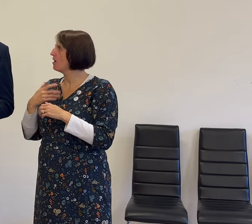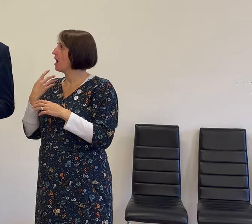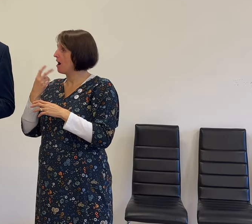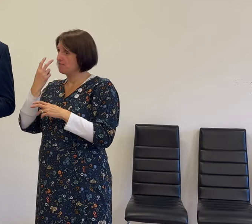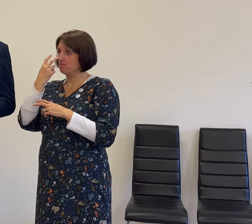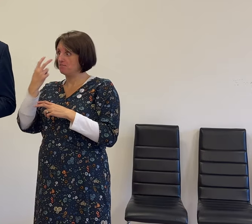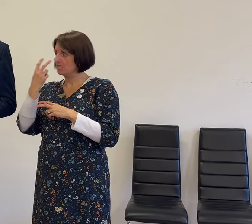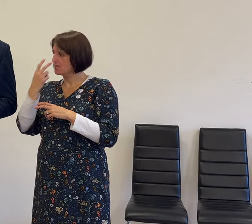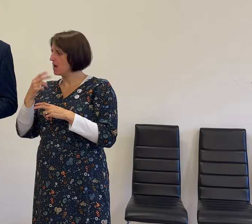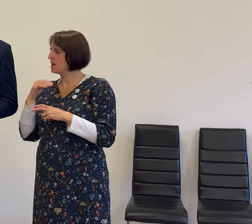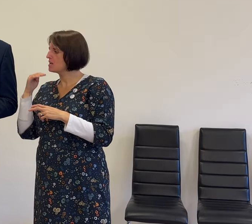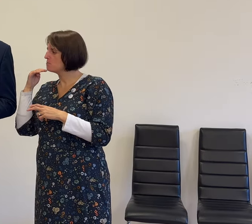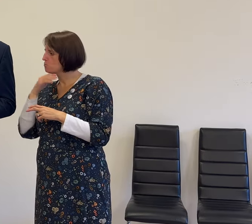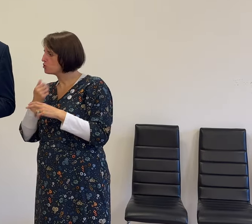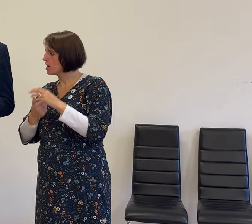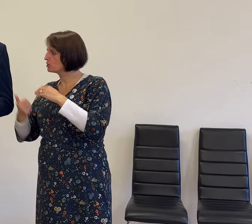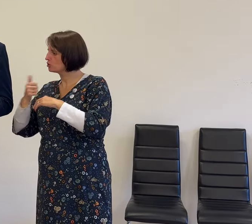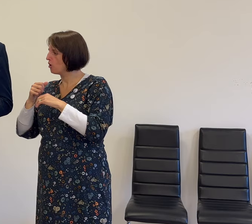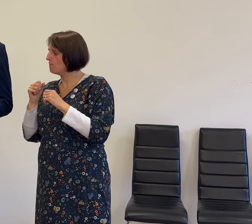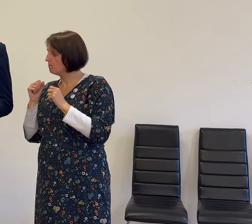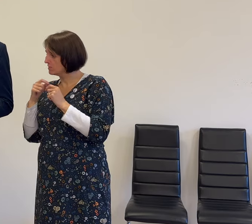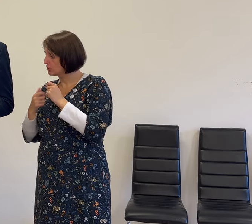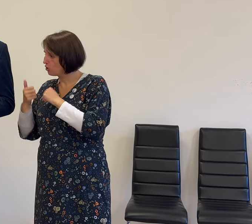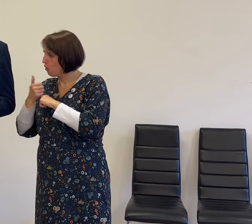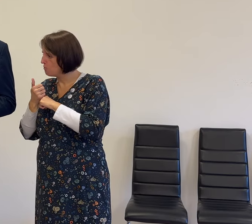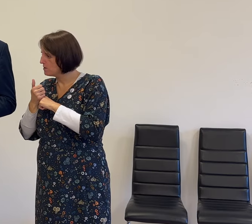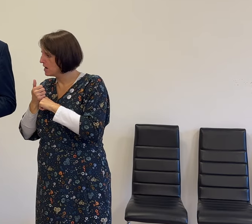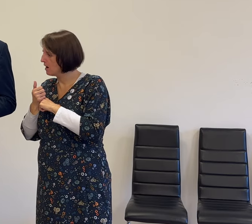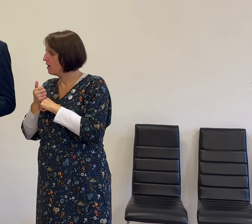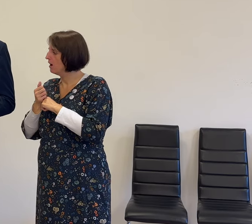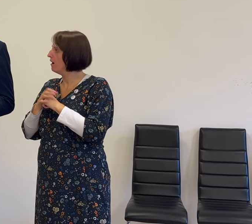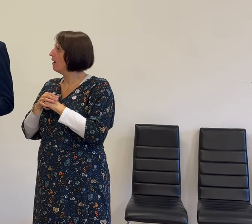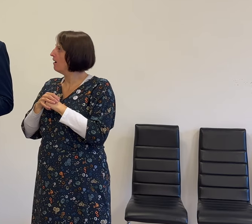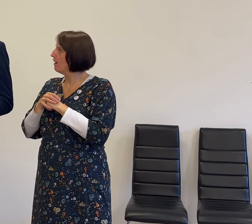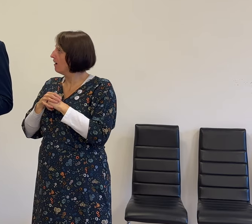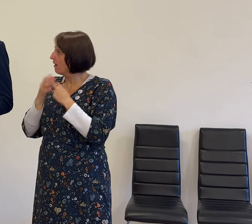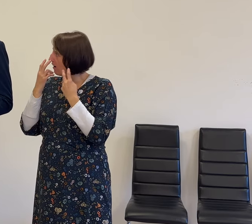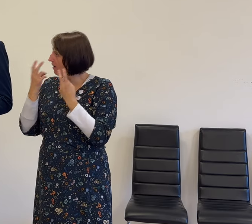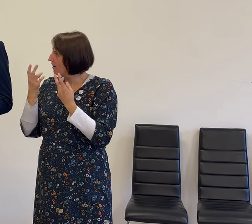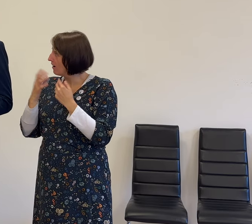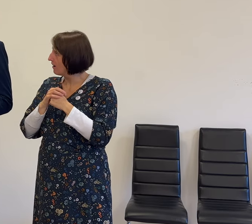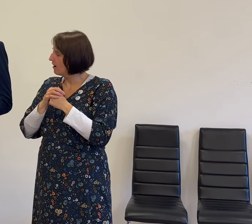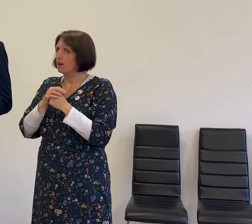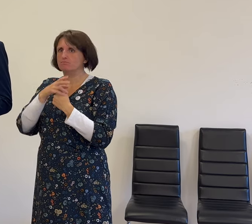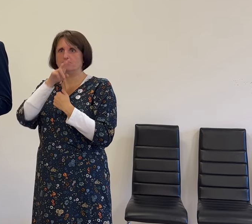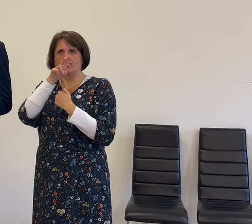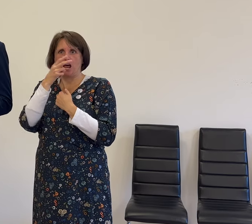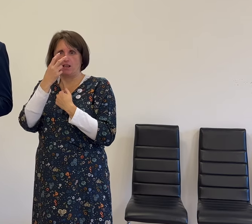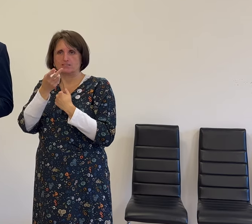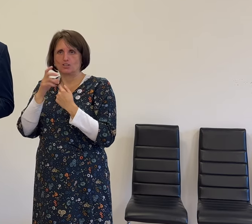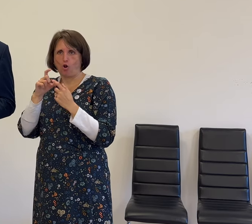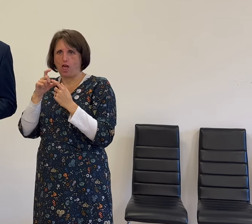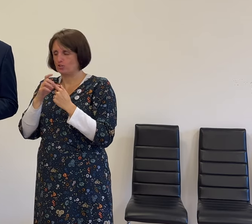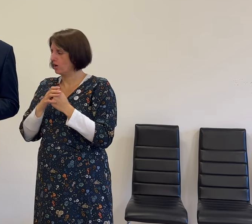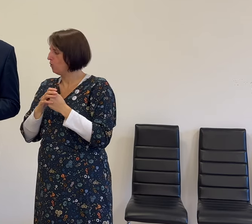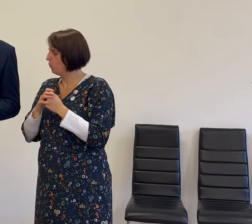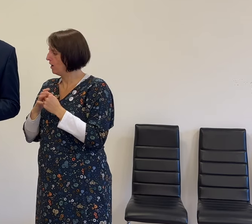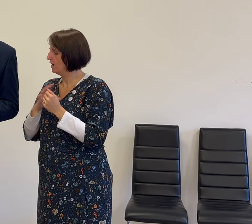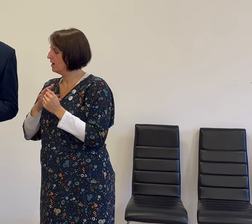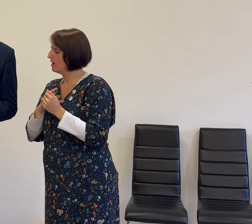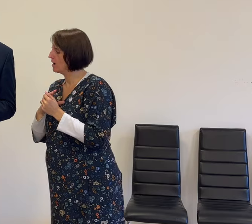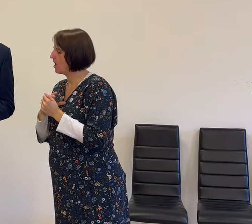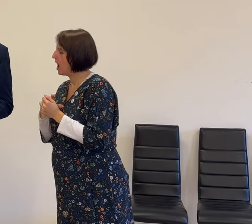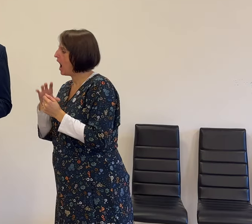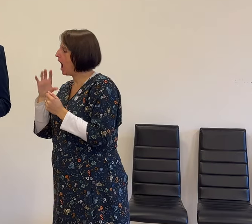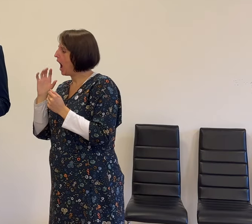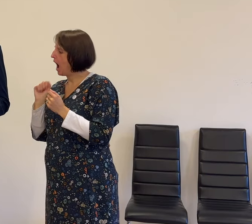toho muže, co vystoupil? Vystupuje, aby tupil Izrael. No ale to všichni slyšeli, kteří tam stáli, proč to říká?